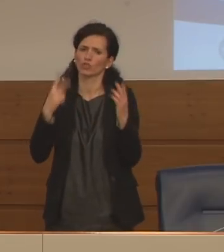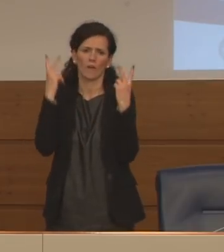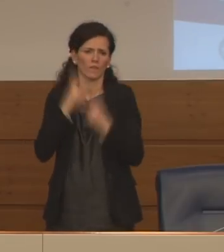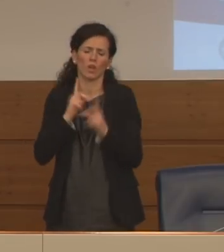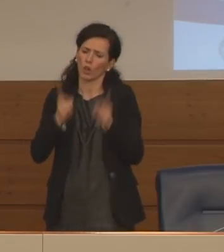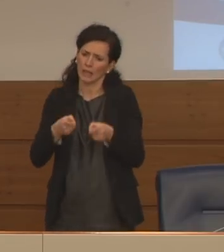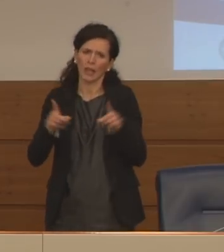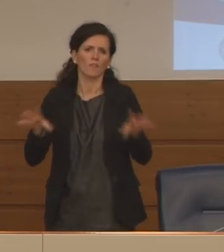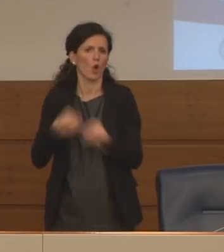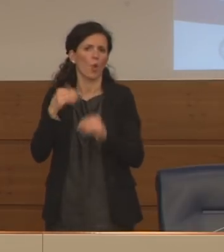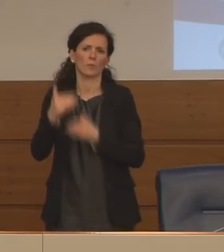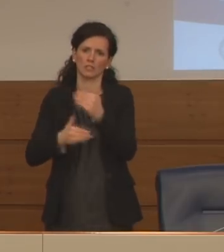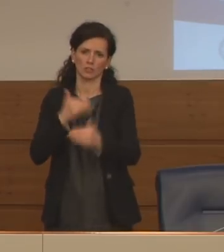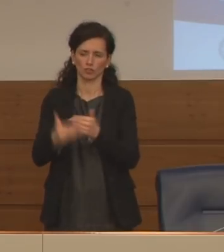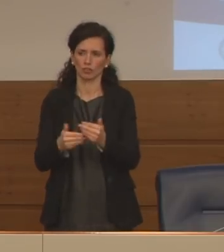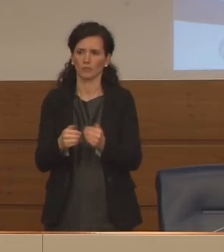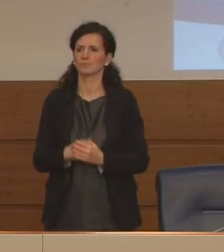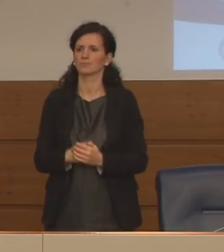essere intrapresa